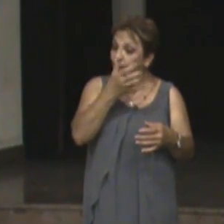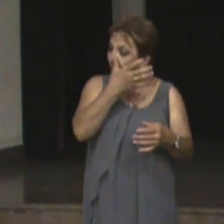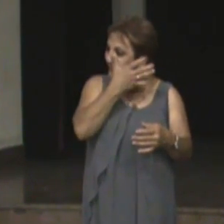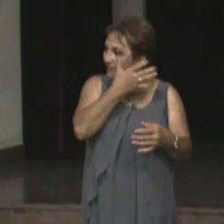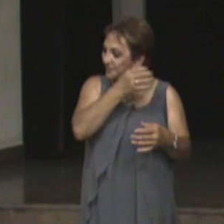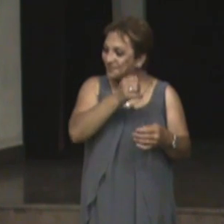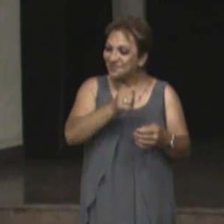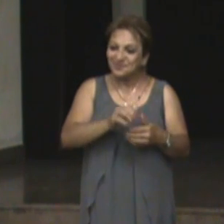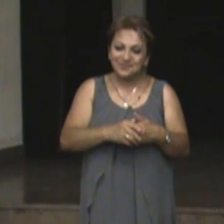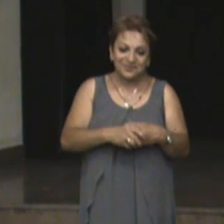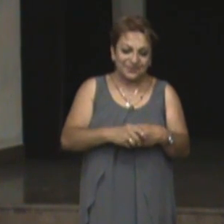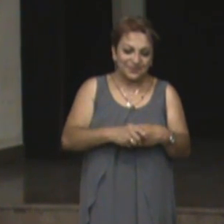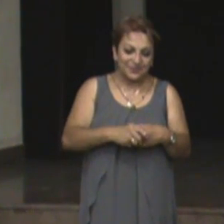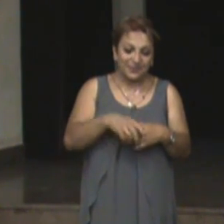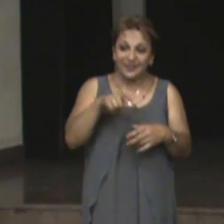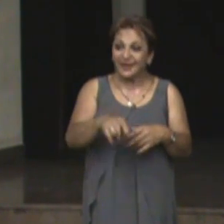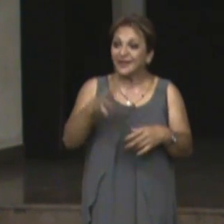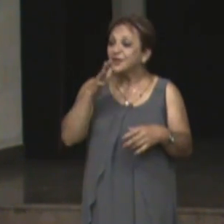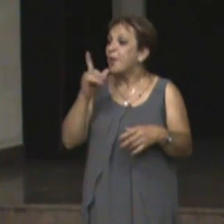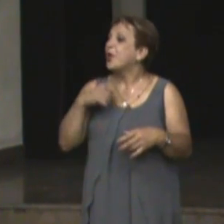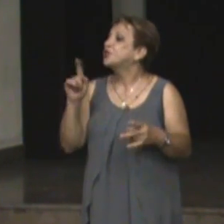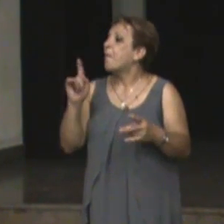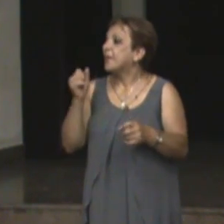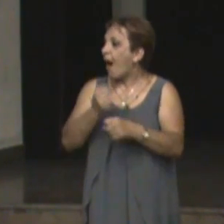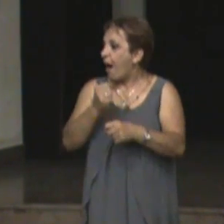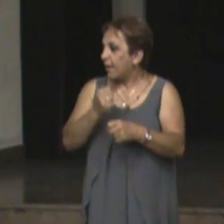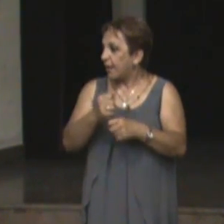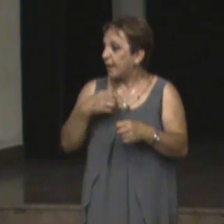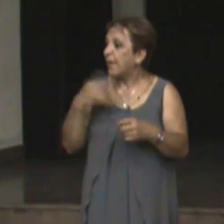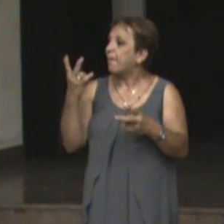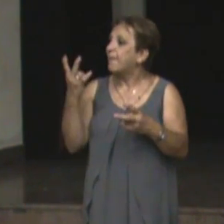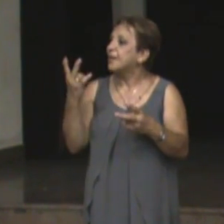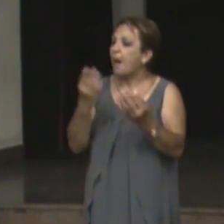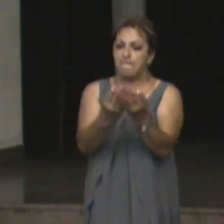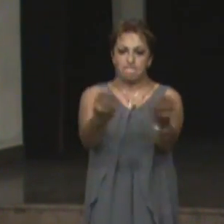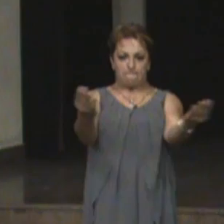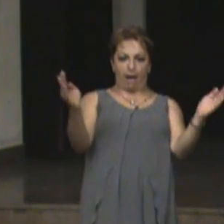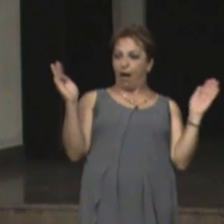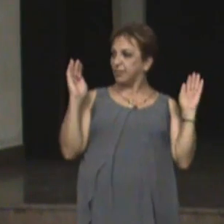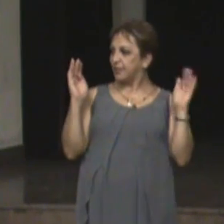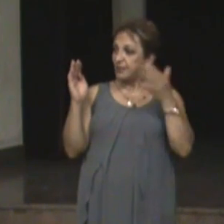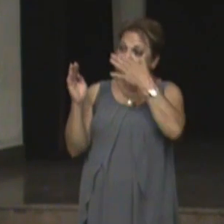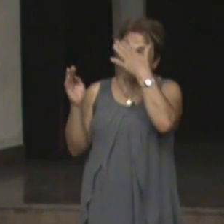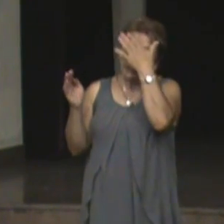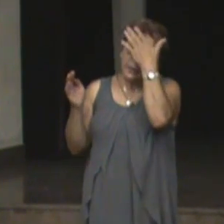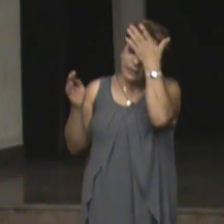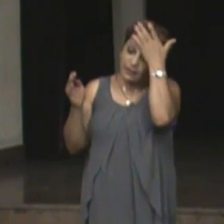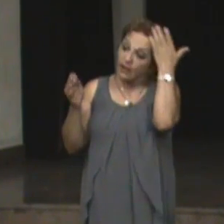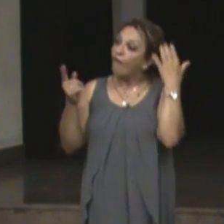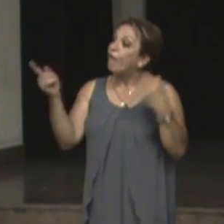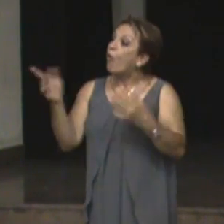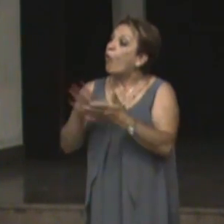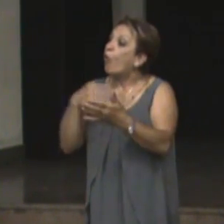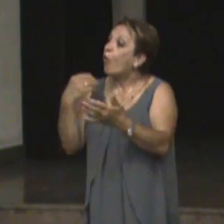Մենք այս դեպքում արդեն ինչ պիտի անենք, մենք պիտի փորձենք մի տեսակ պատներ սարքել, որ այդ հոսանքը մեր կյանքում շատ